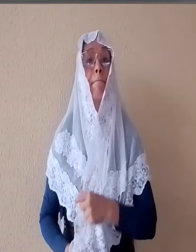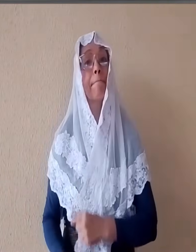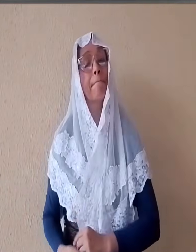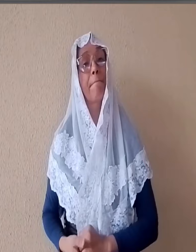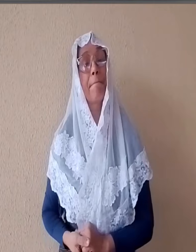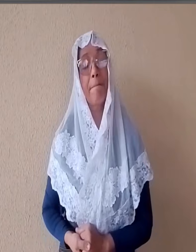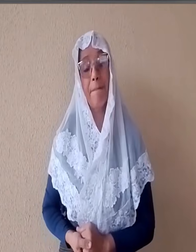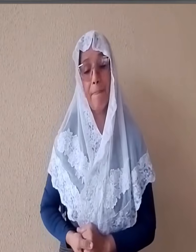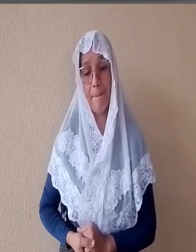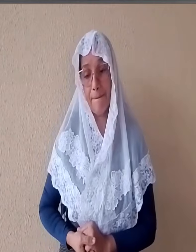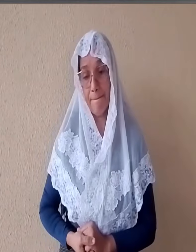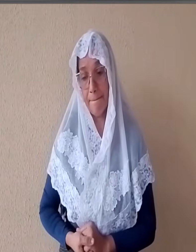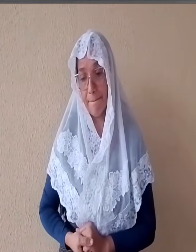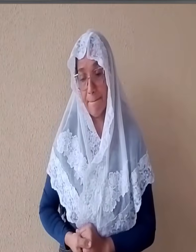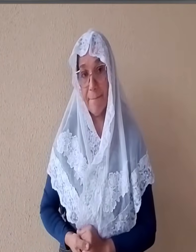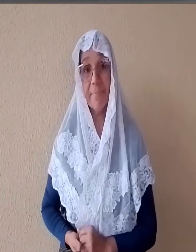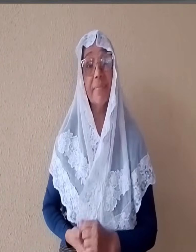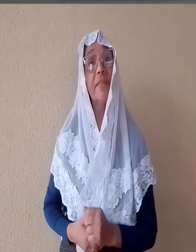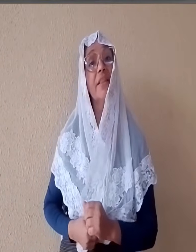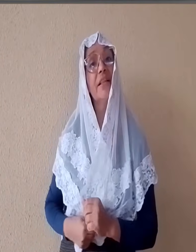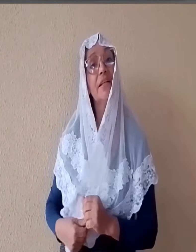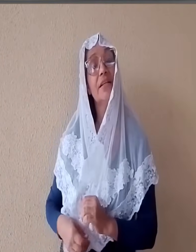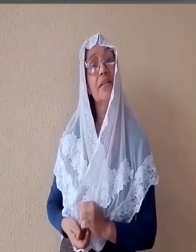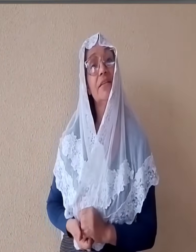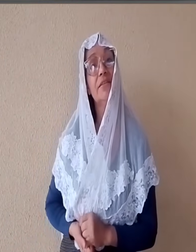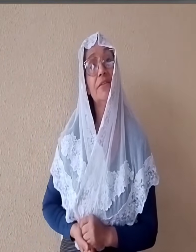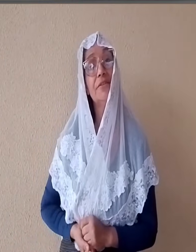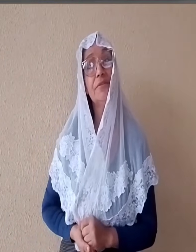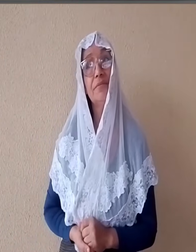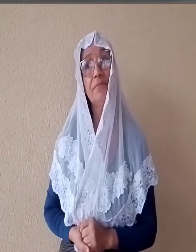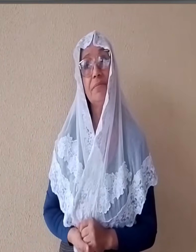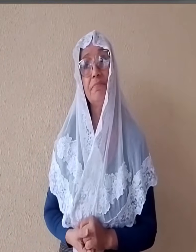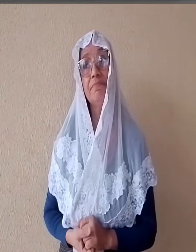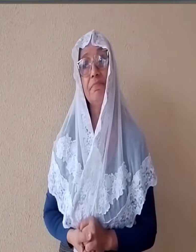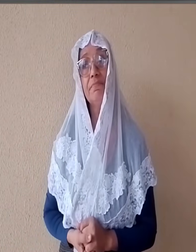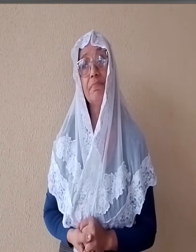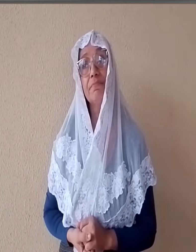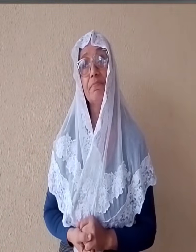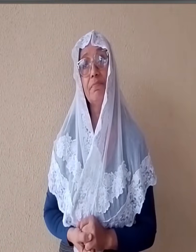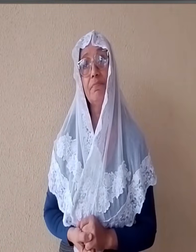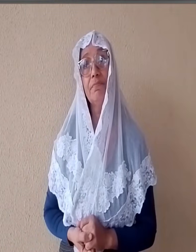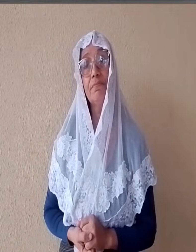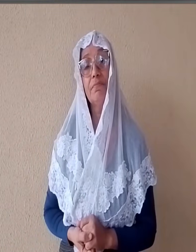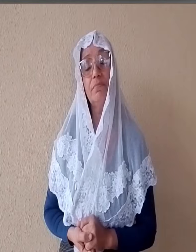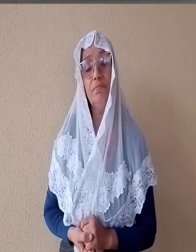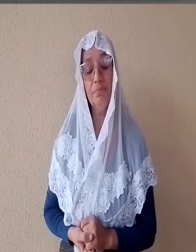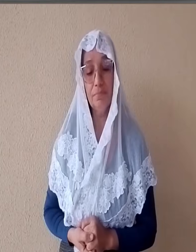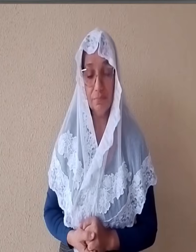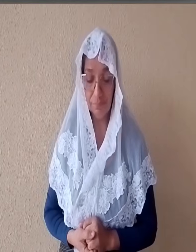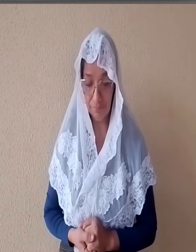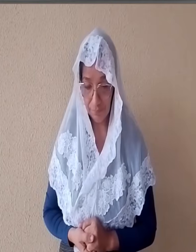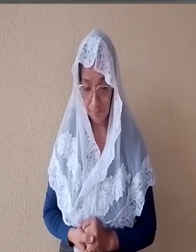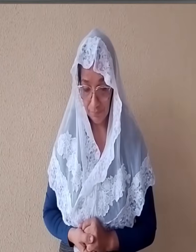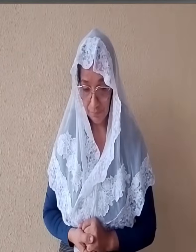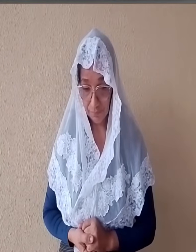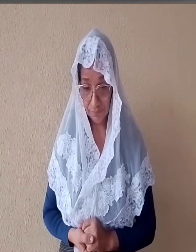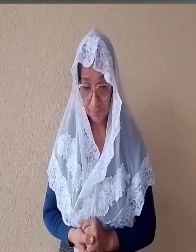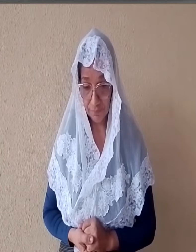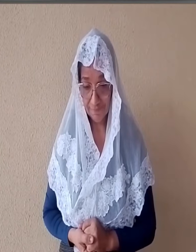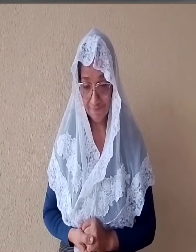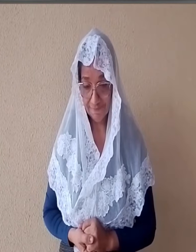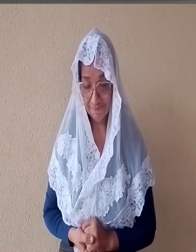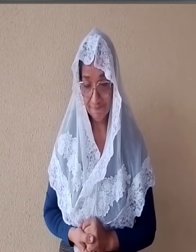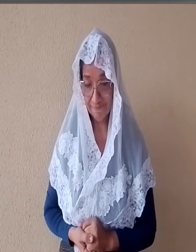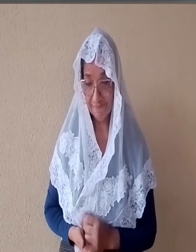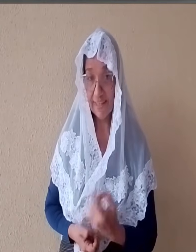quer tantos da sua casa. Bendito é o nome do Senhor, mas você eu não vou dar, porque quando tem, pode ter a certeza,